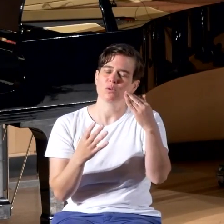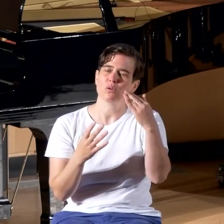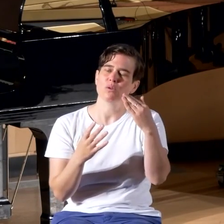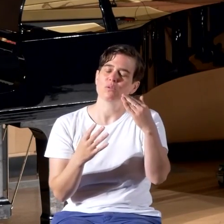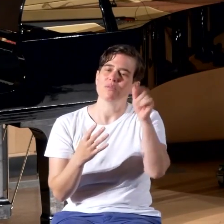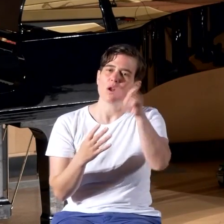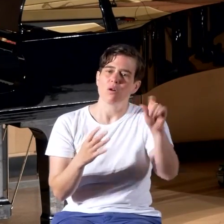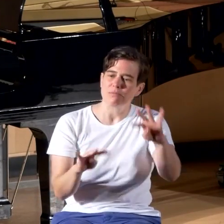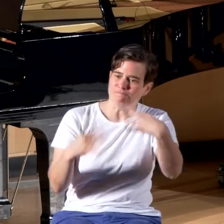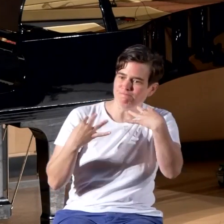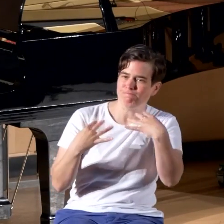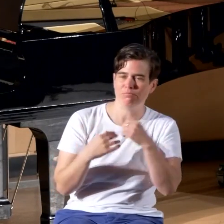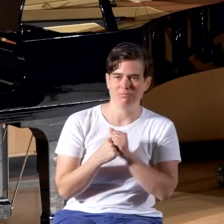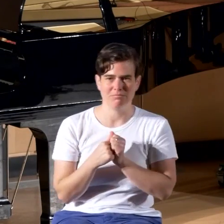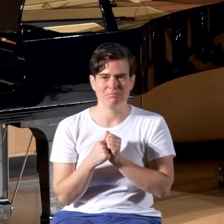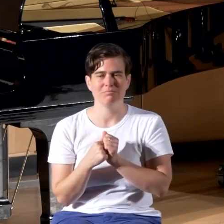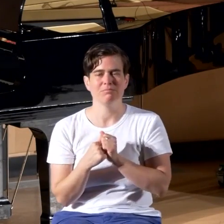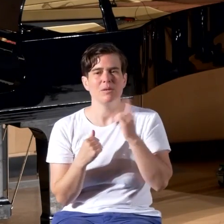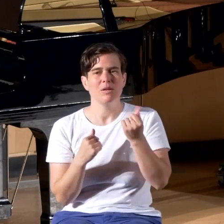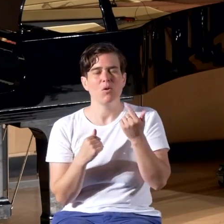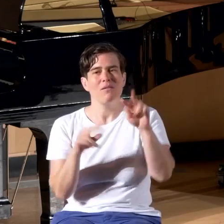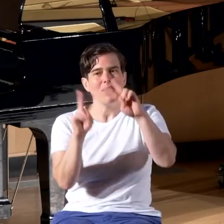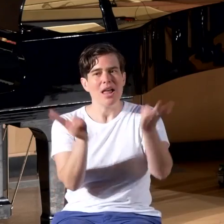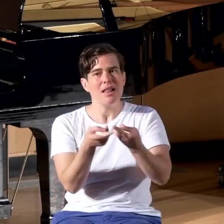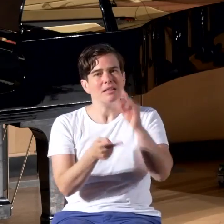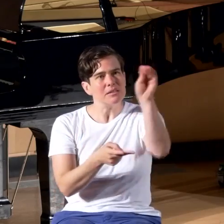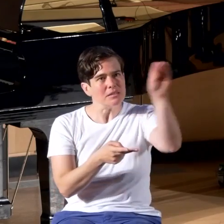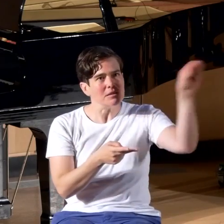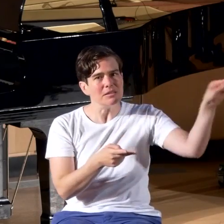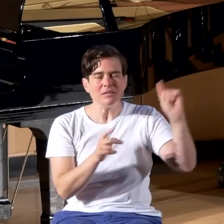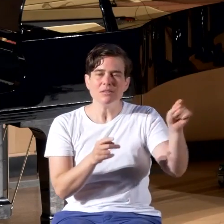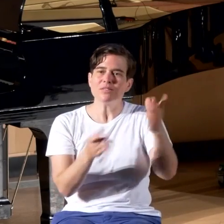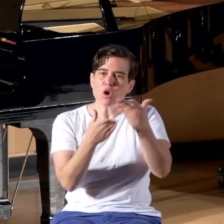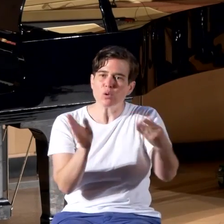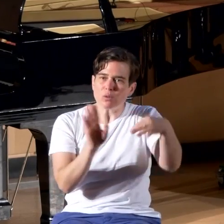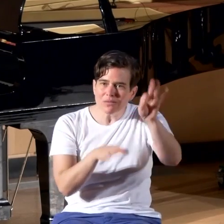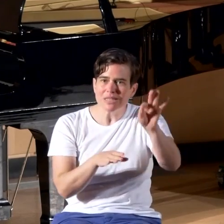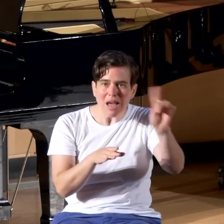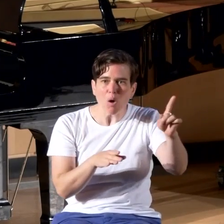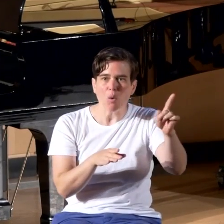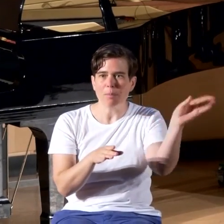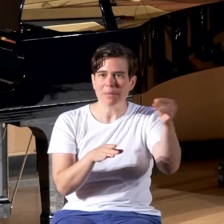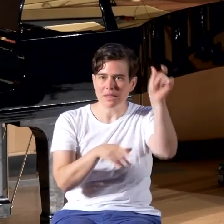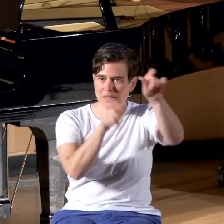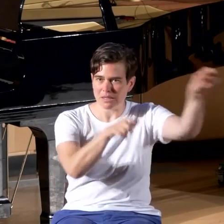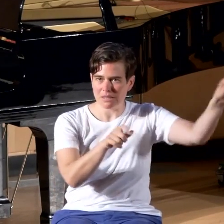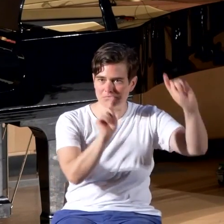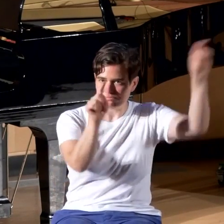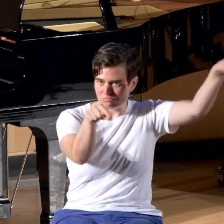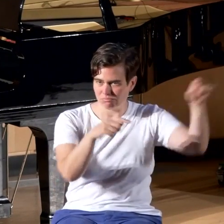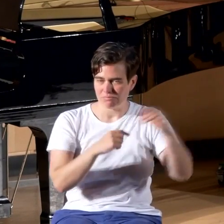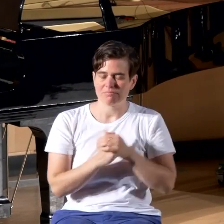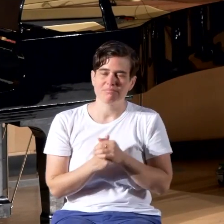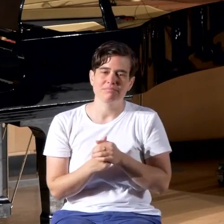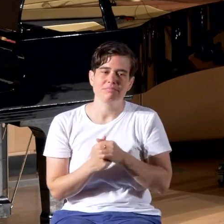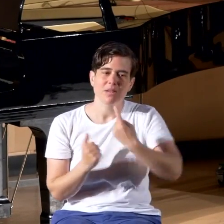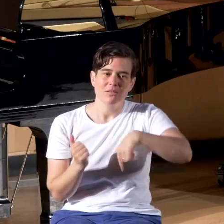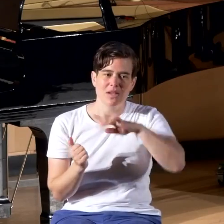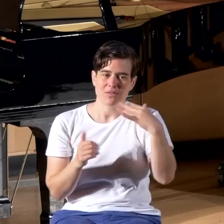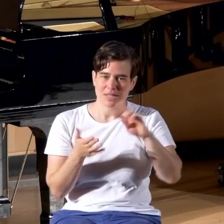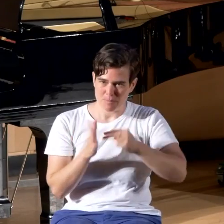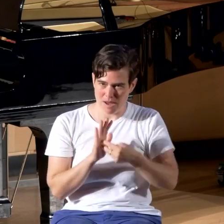Welt senden und zugleich die Welt animieren, Teil der Lösung zu sein. Wir haben uns viel vorgenommen.